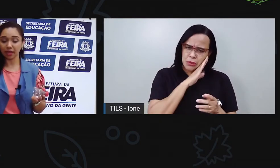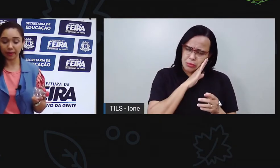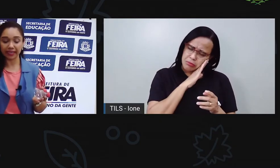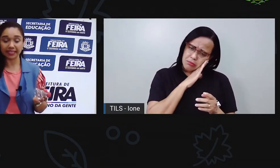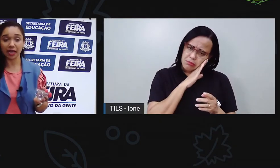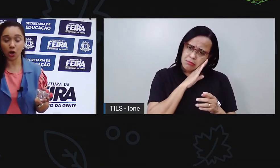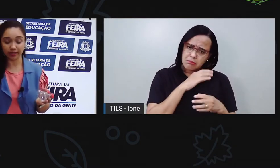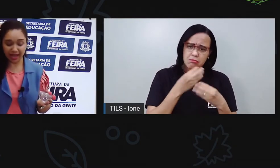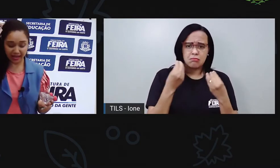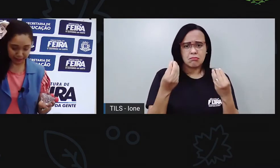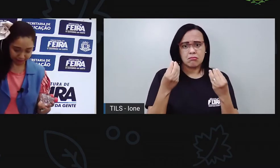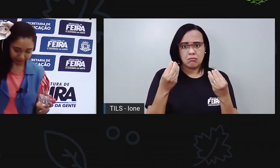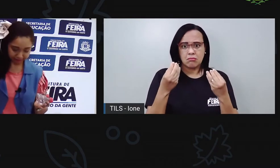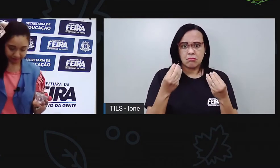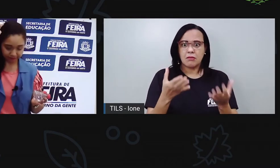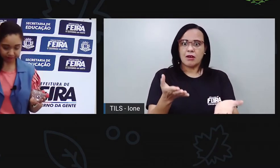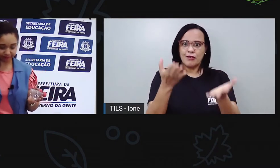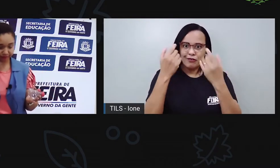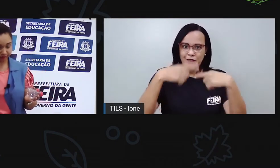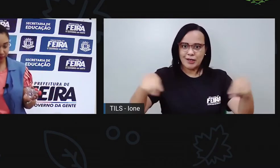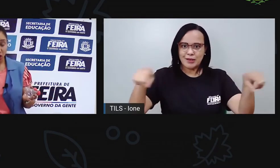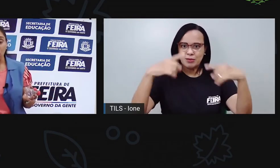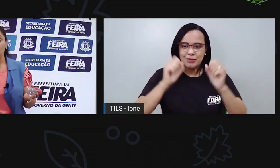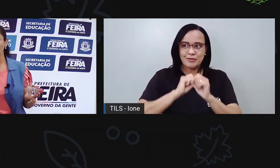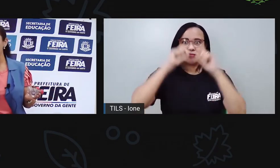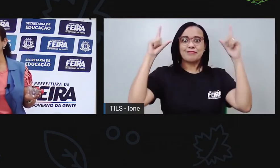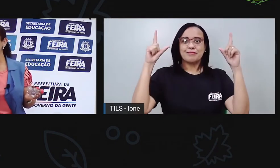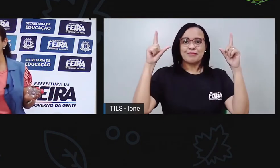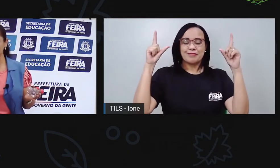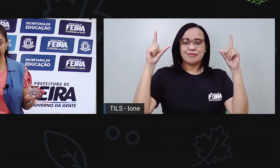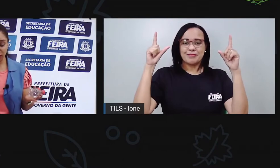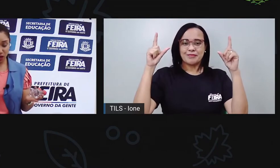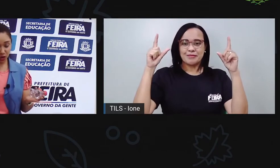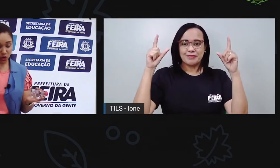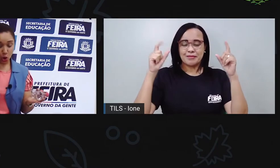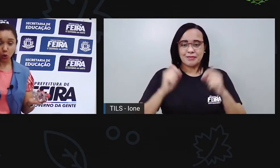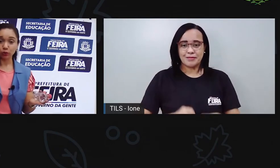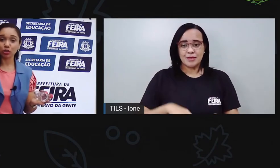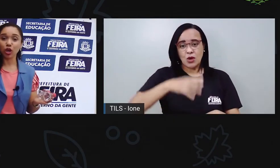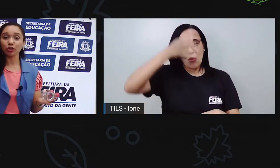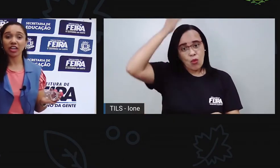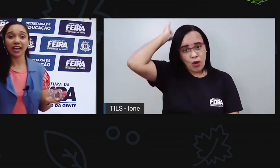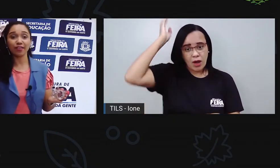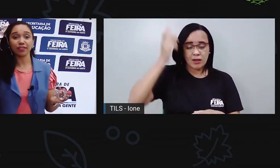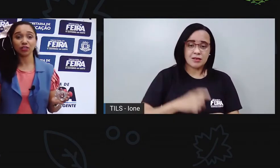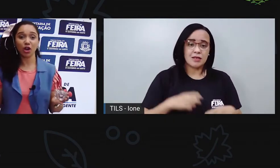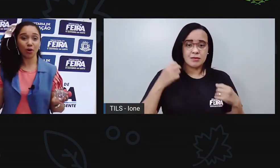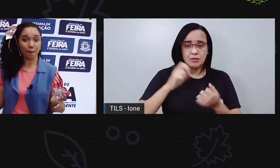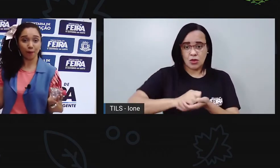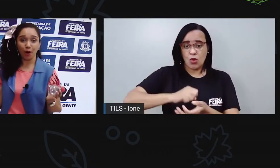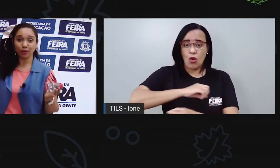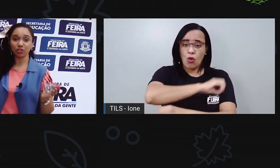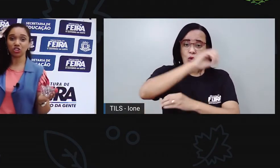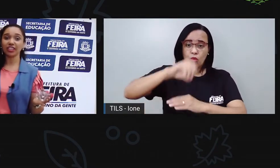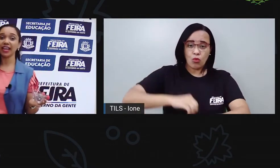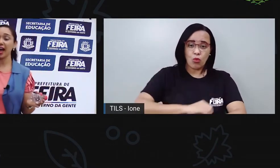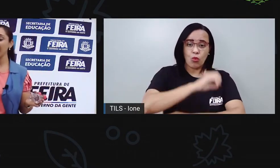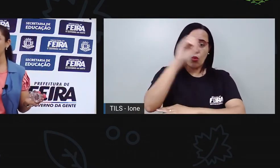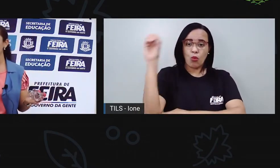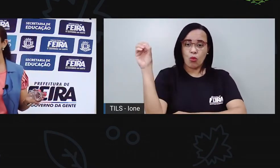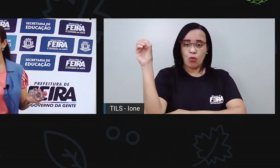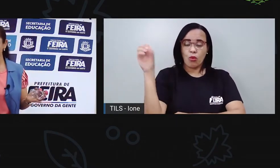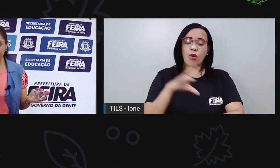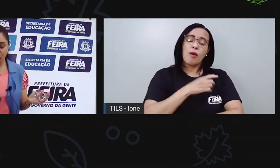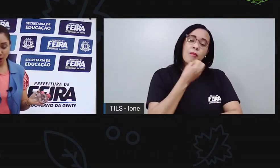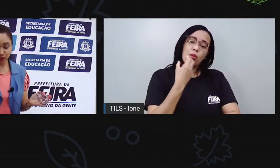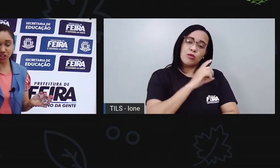Vamos cantar para eles acordarem?" "O galo já cantou, o sol já levantou. Bom